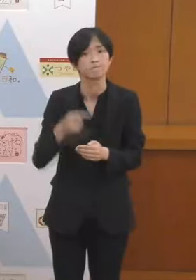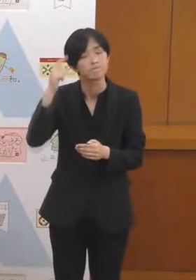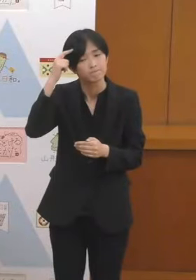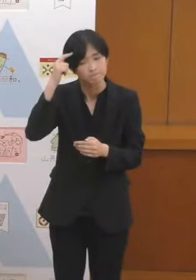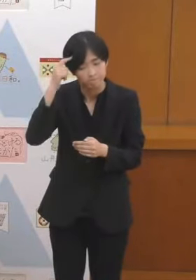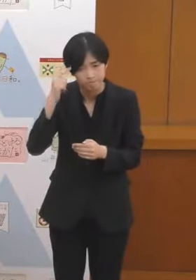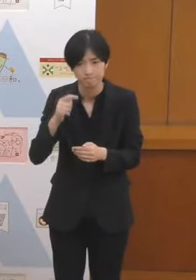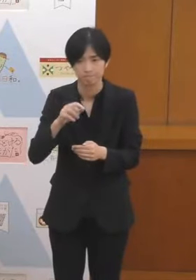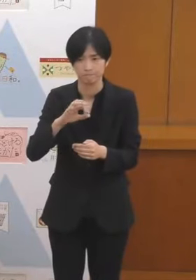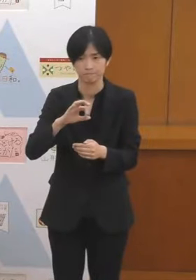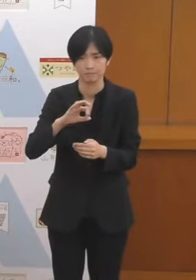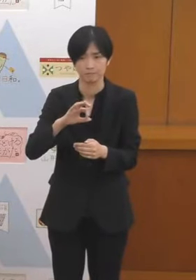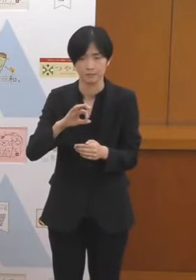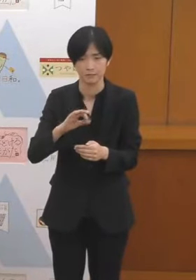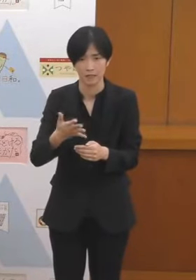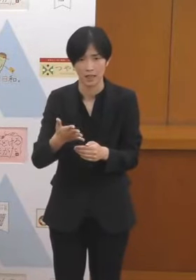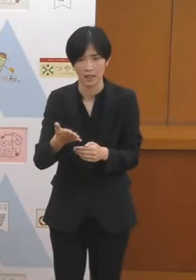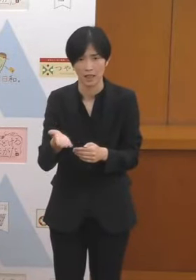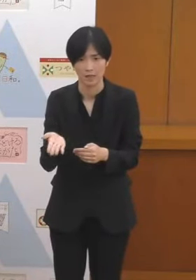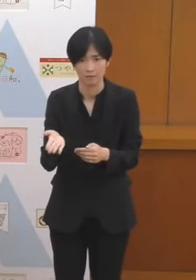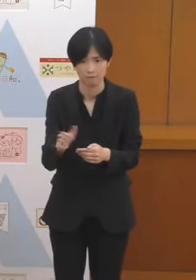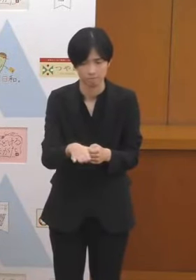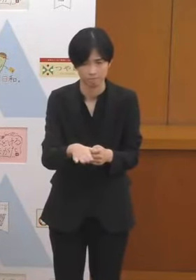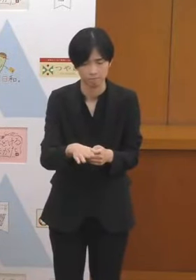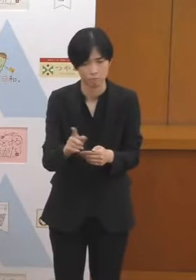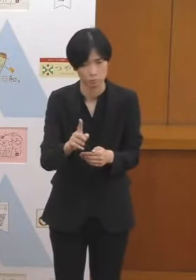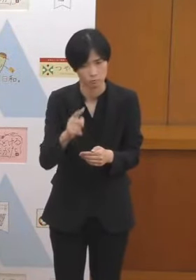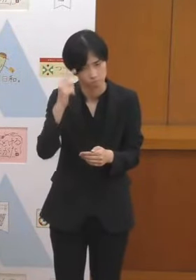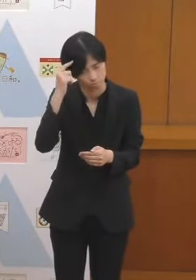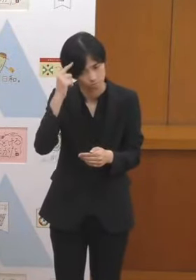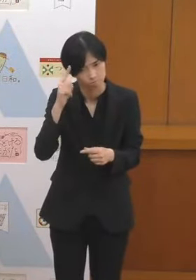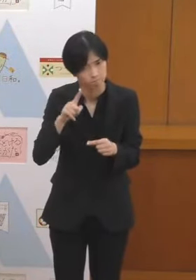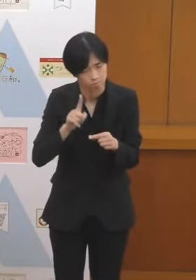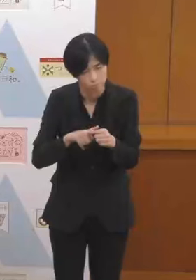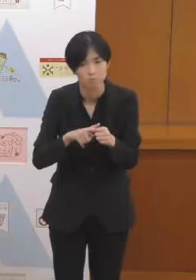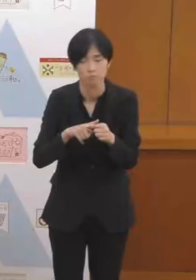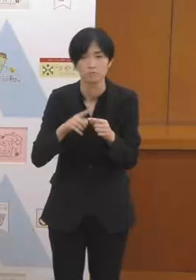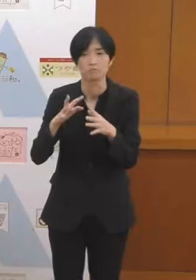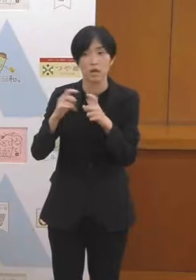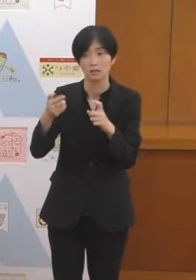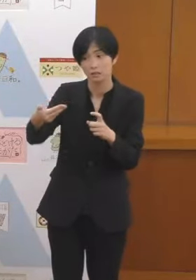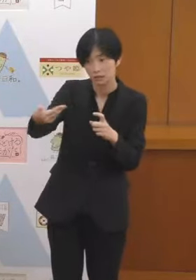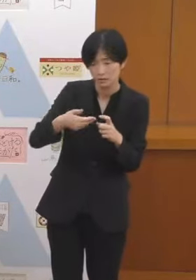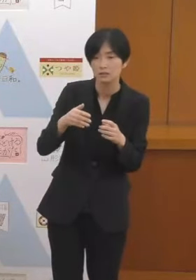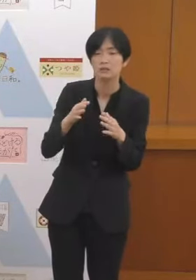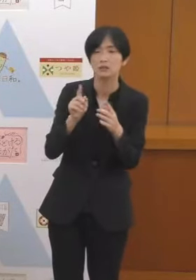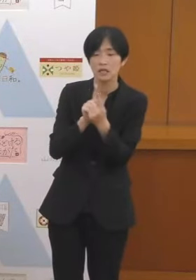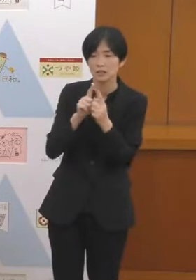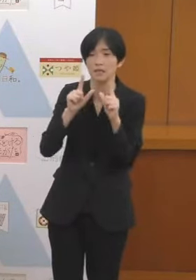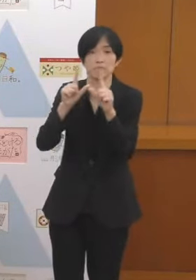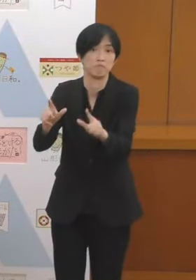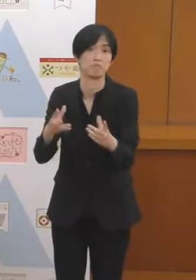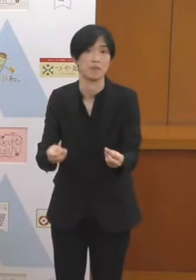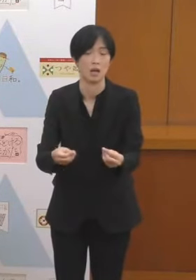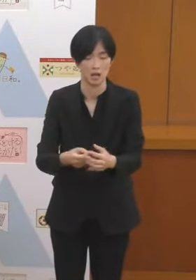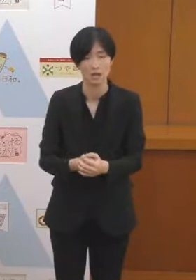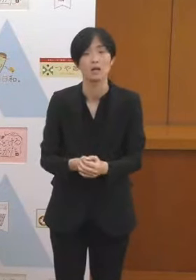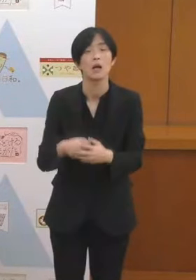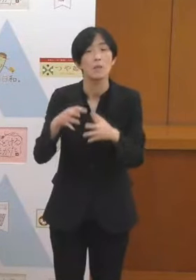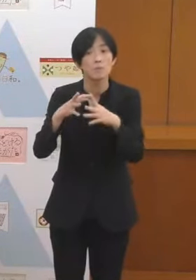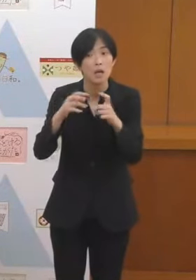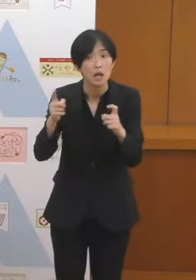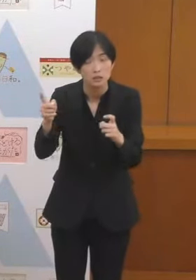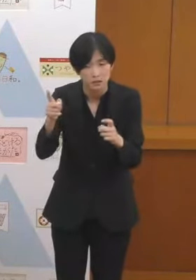課税の導入を検討中と回答したところでありますえ現時点ではあ宮県の税条例の